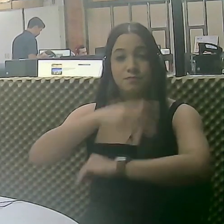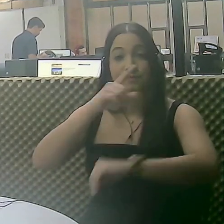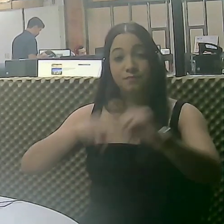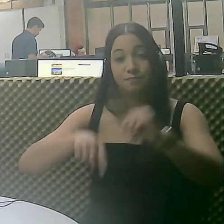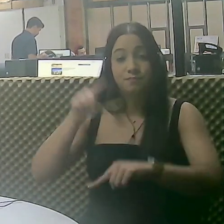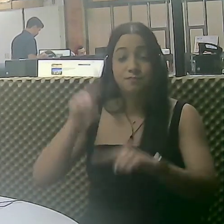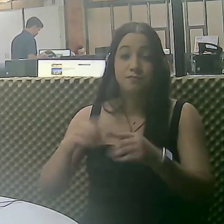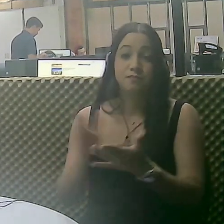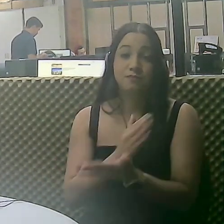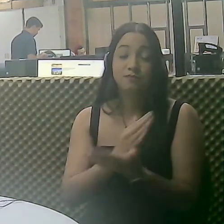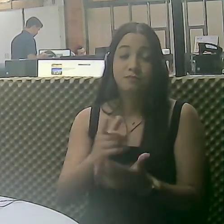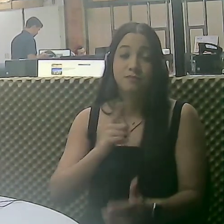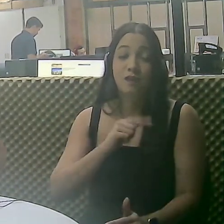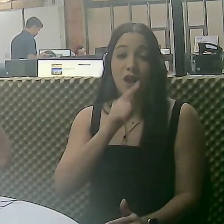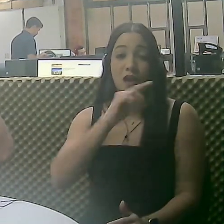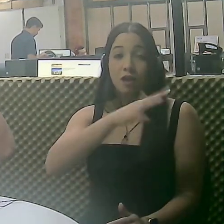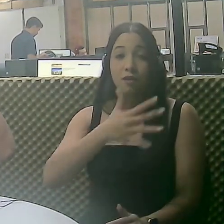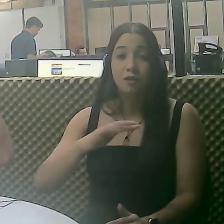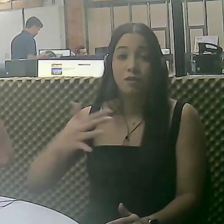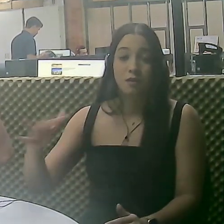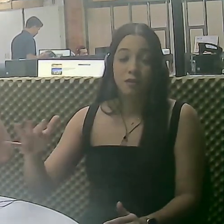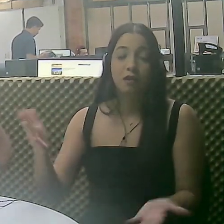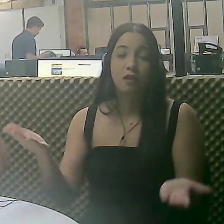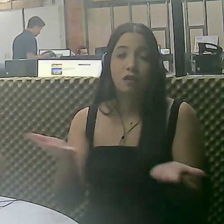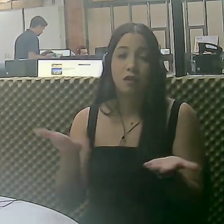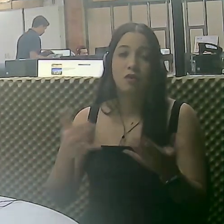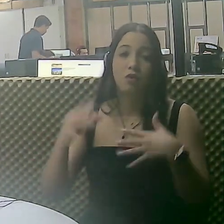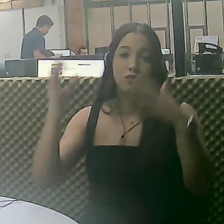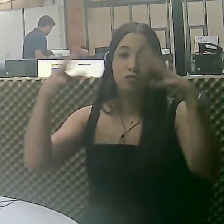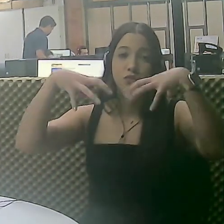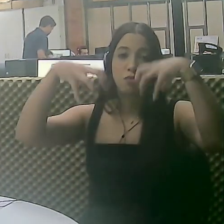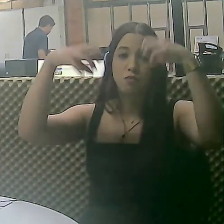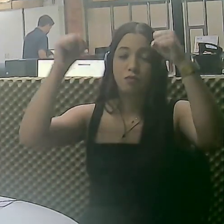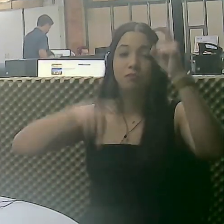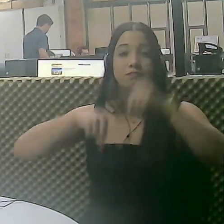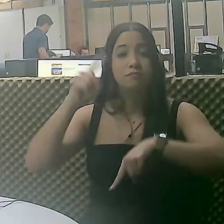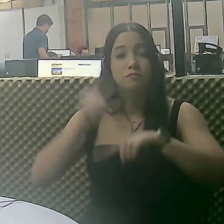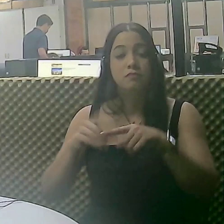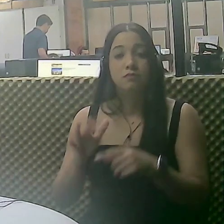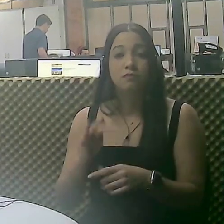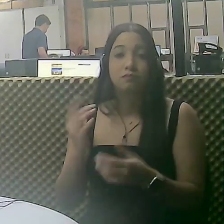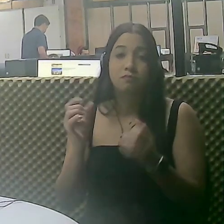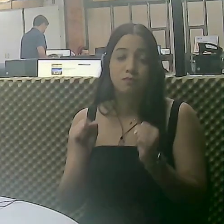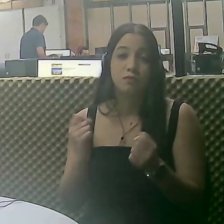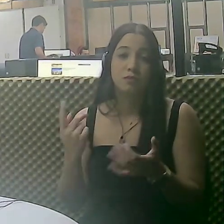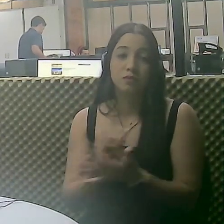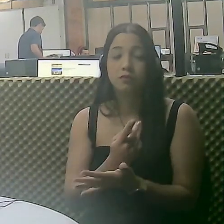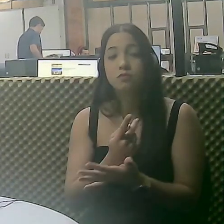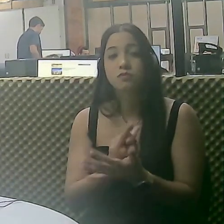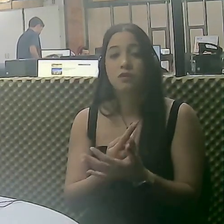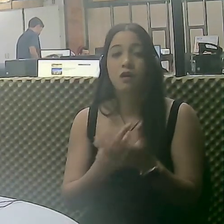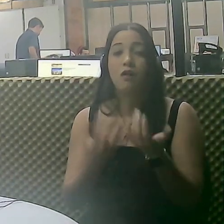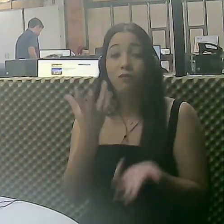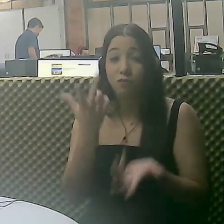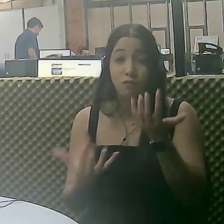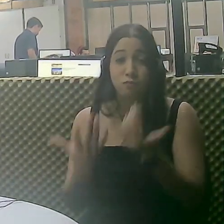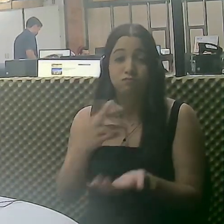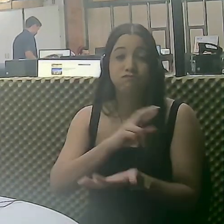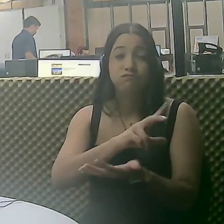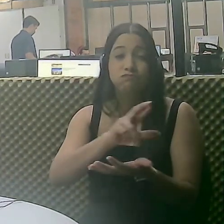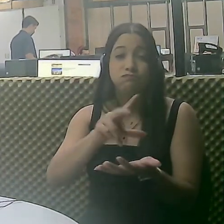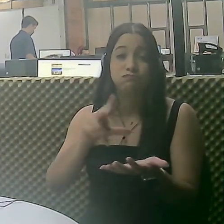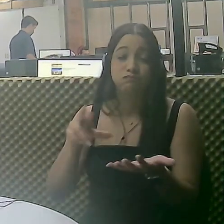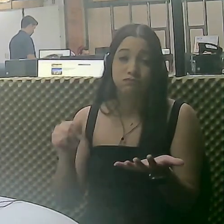materiais que possam acumular água, agora com a estiagem, aqueles materiais que possam ser foco de queimadas, tudo que